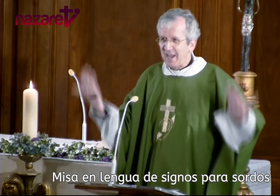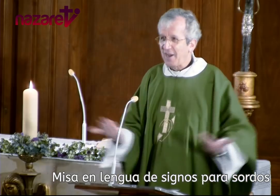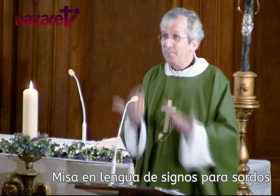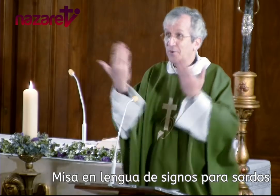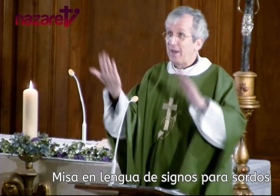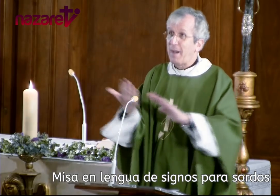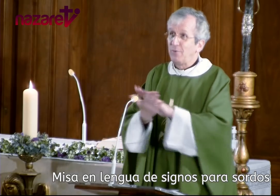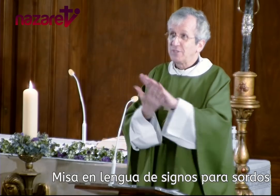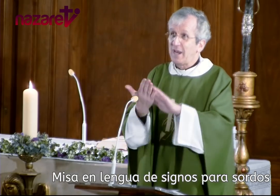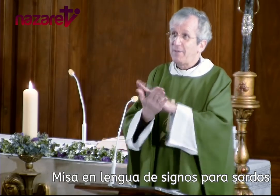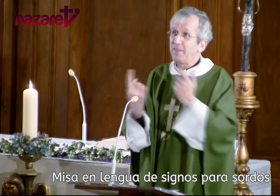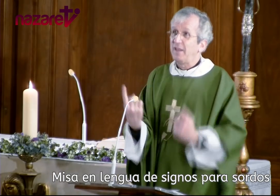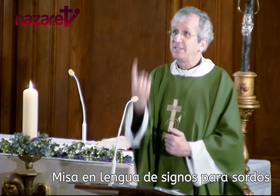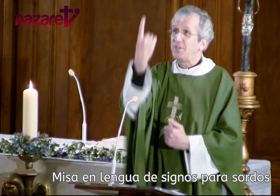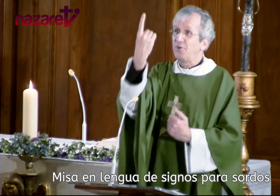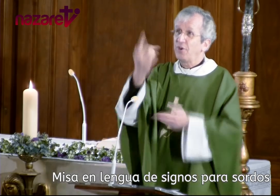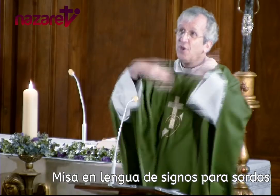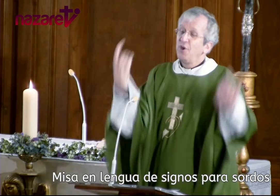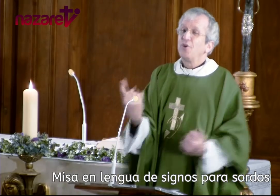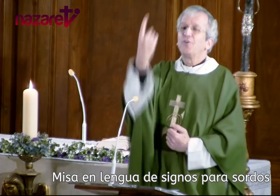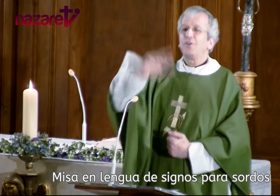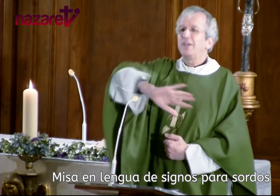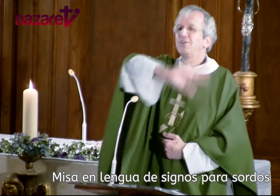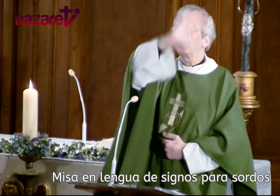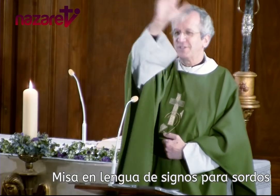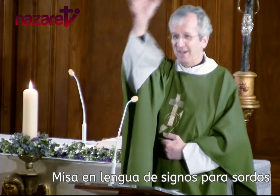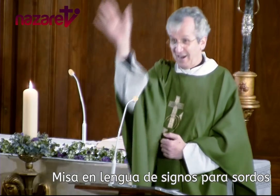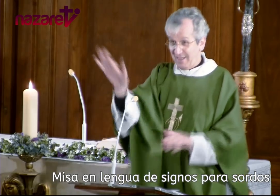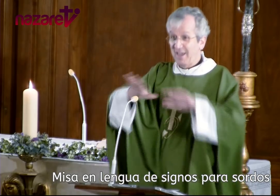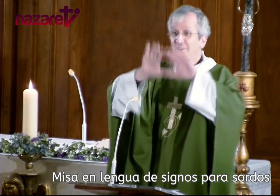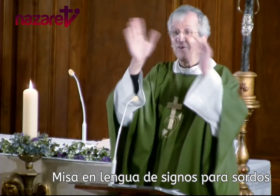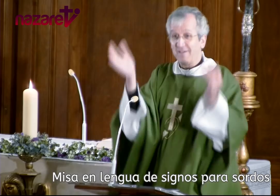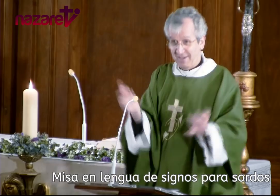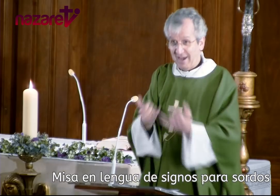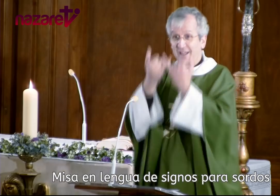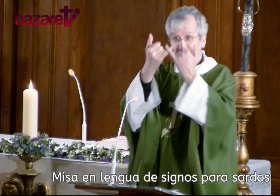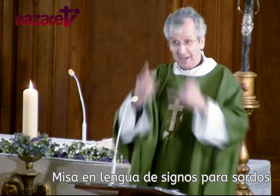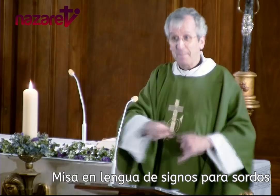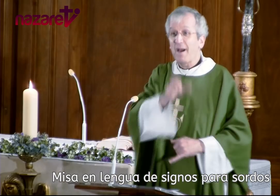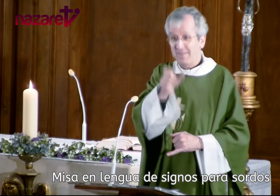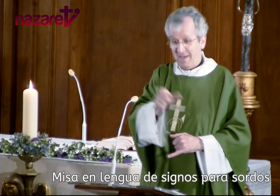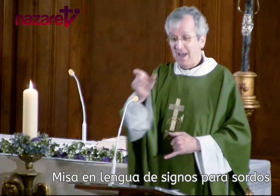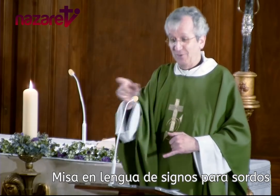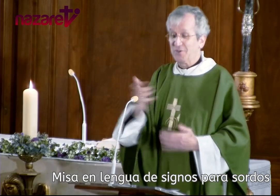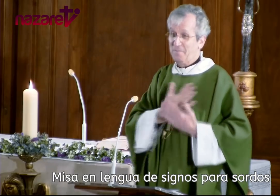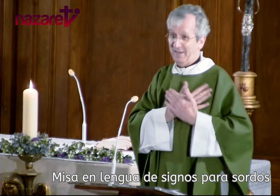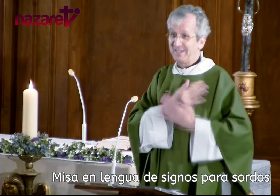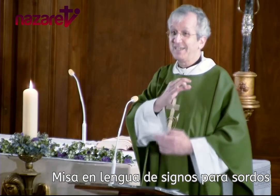alegría proclamamos la alabanza al Señor. Gloria a Dios en el cielo y en la tierra paz a los hombres que